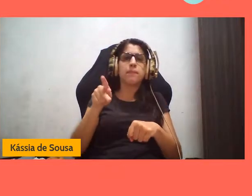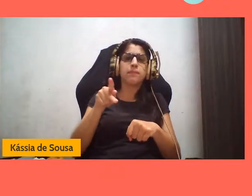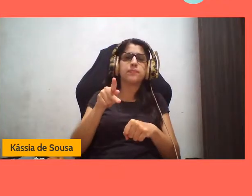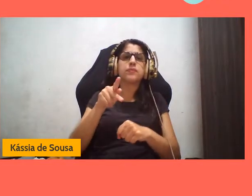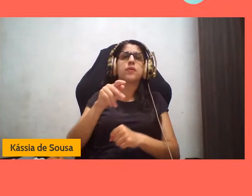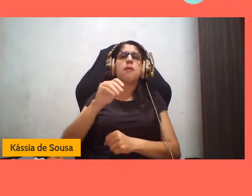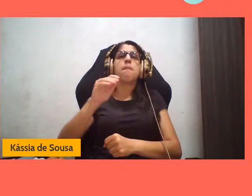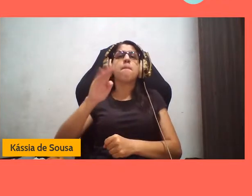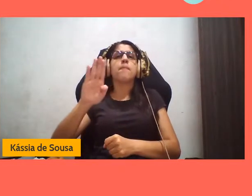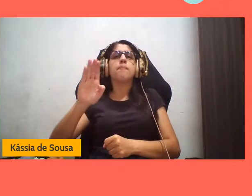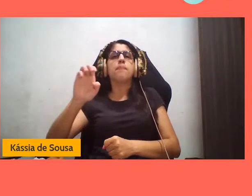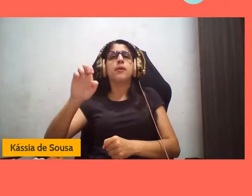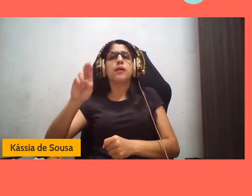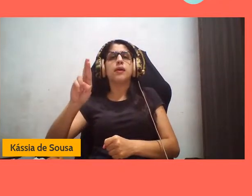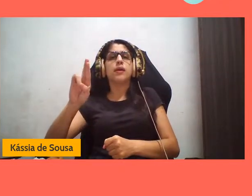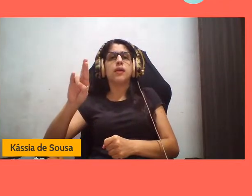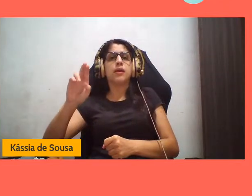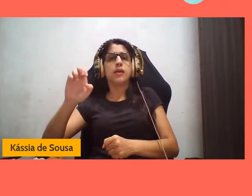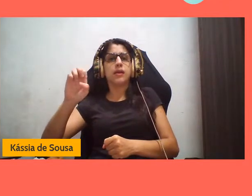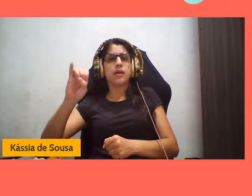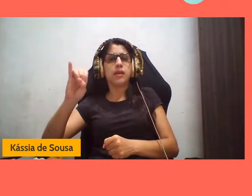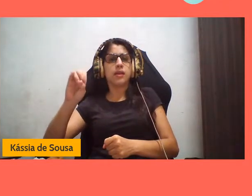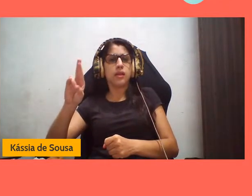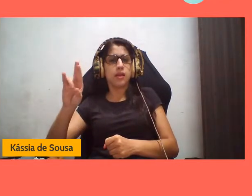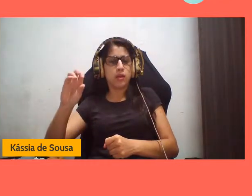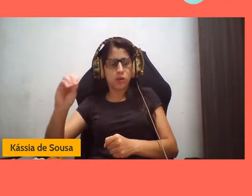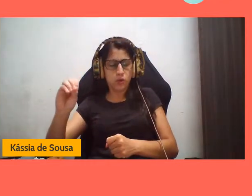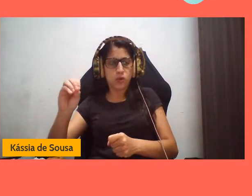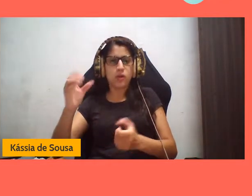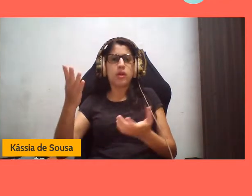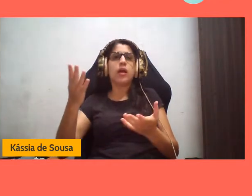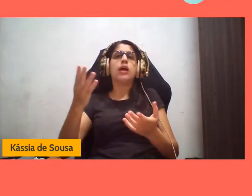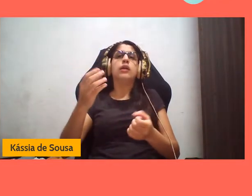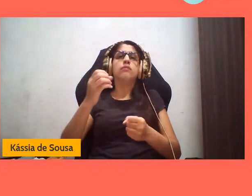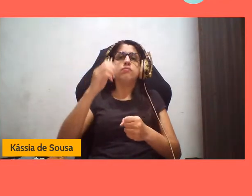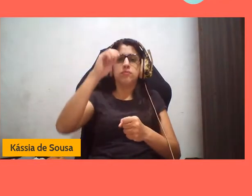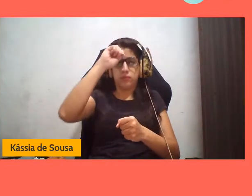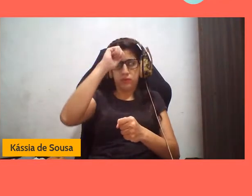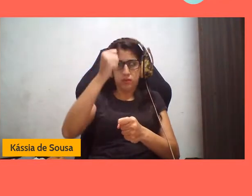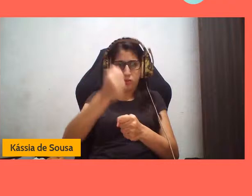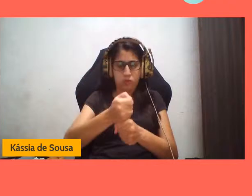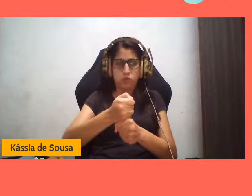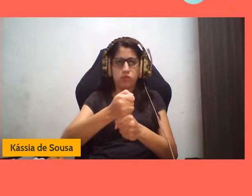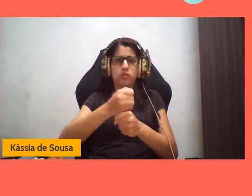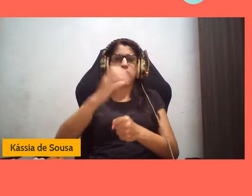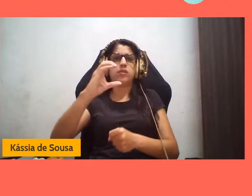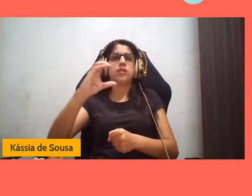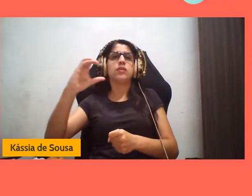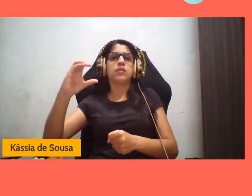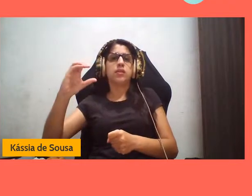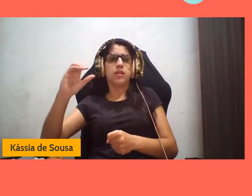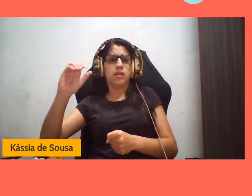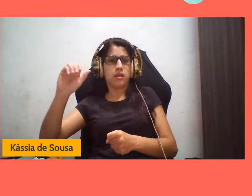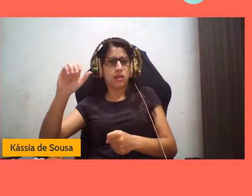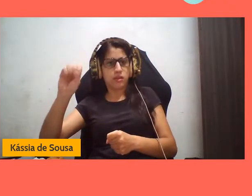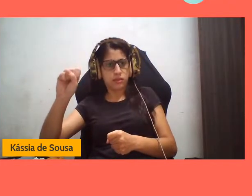Borba, então diretor do CCSA, que depois se tornou reitor da